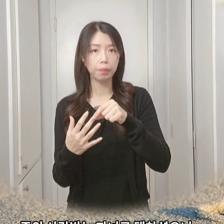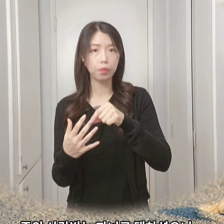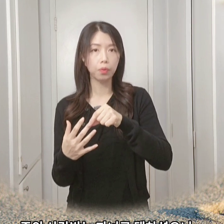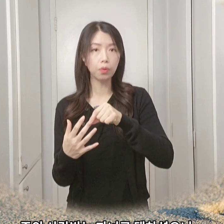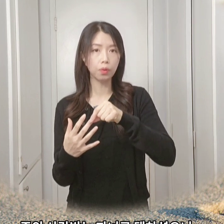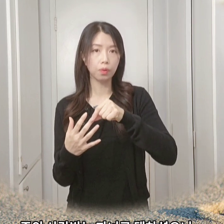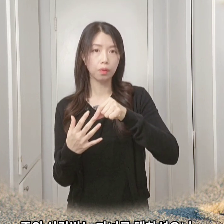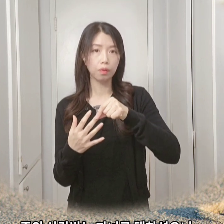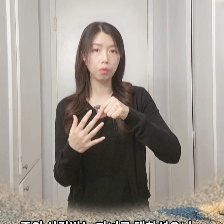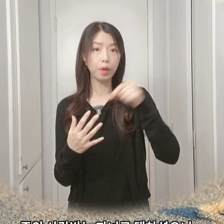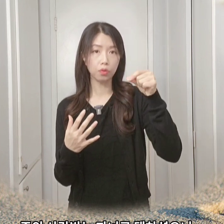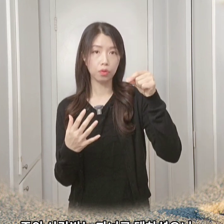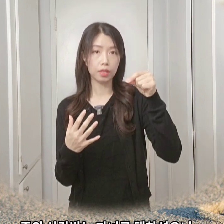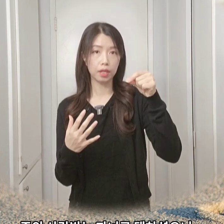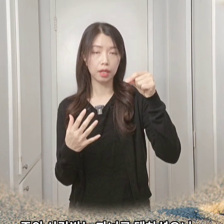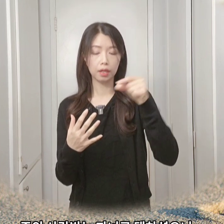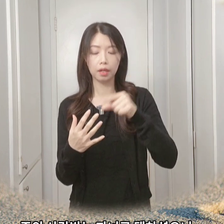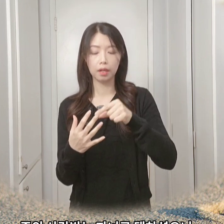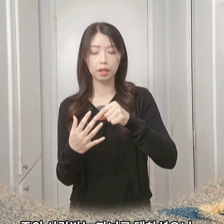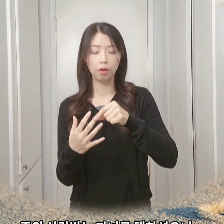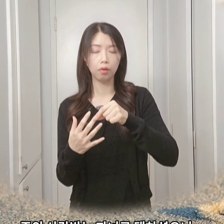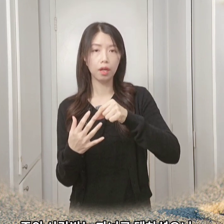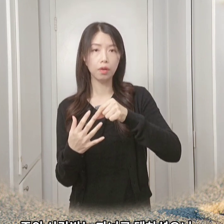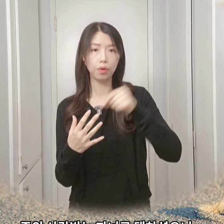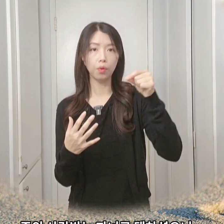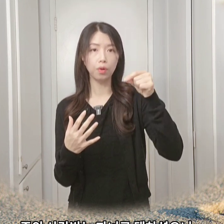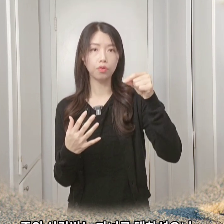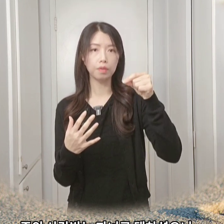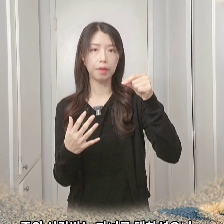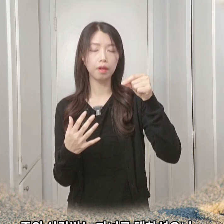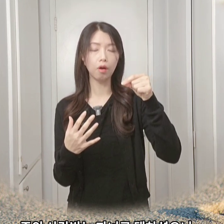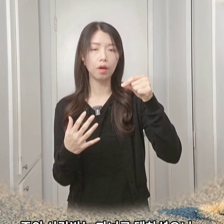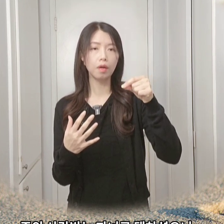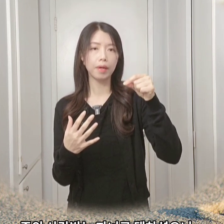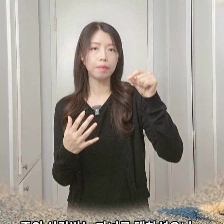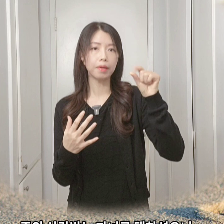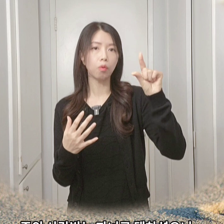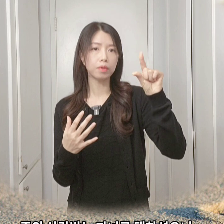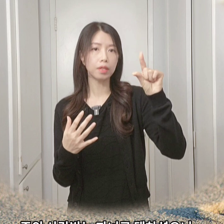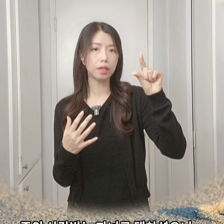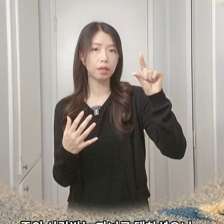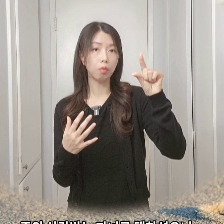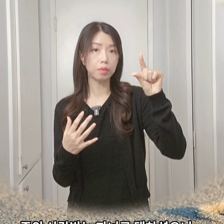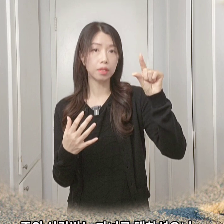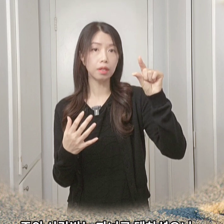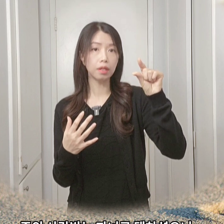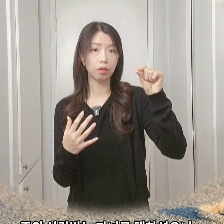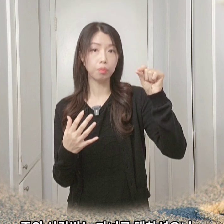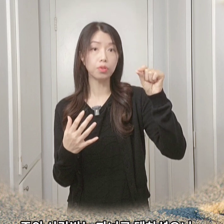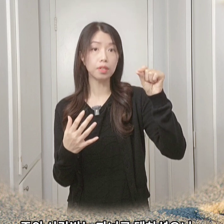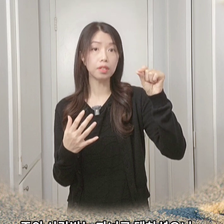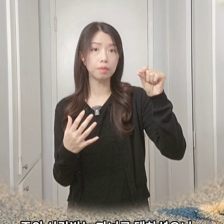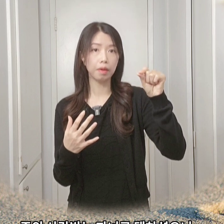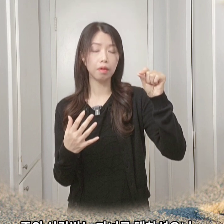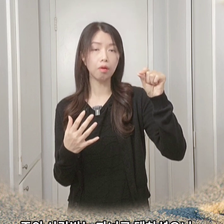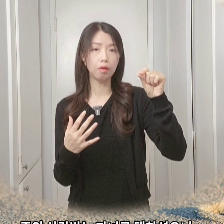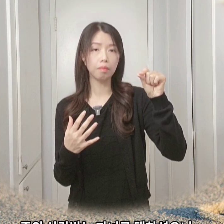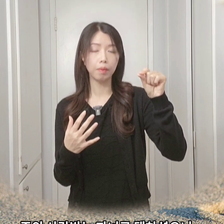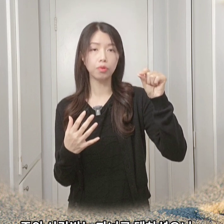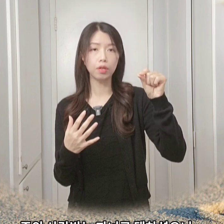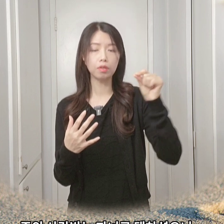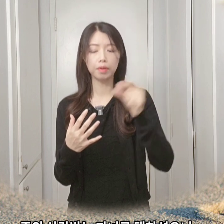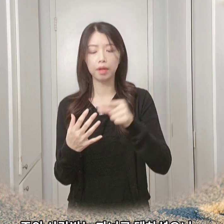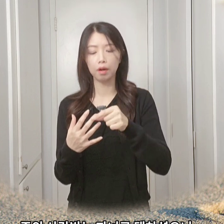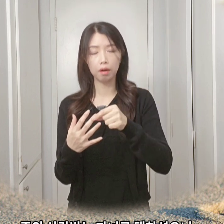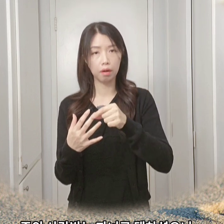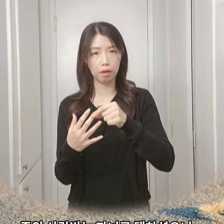중지를 잡고 뽑아주듯이 이렇게 위로 올려주시면서 마지막에 엄지, 검지를 이렇게 붙이시면서